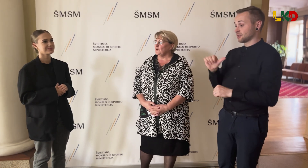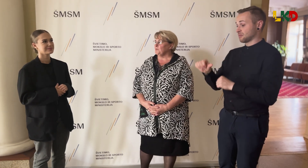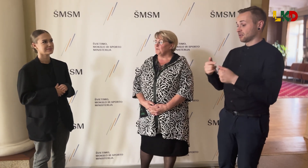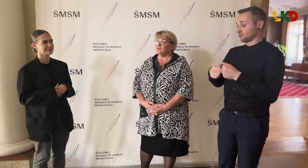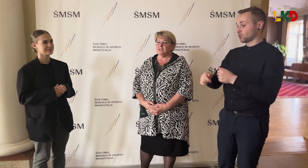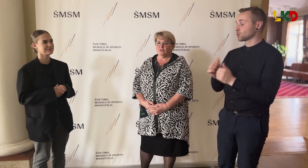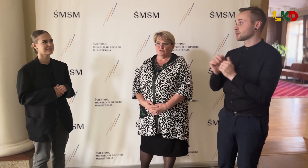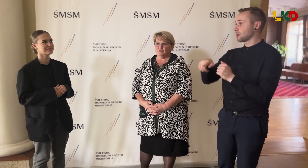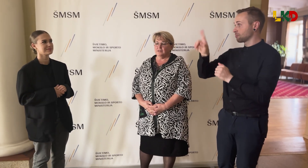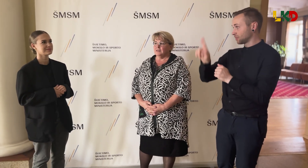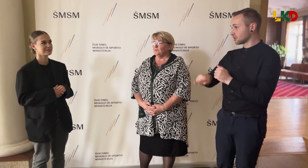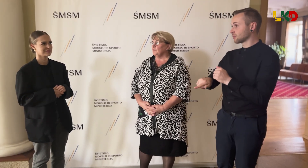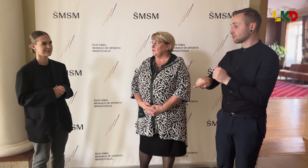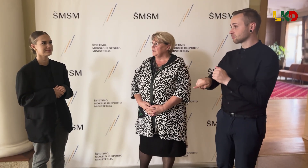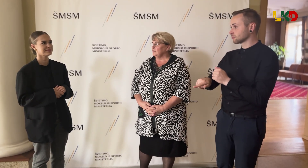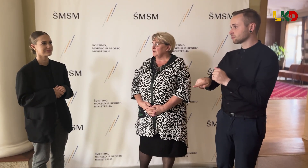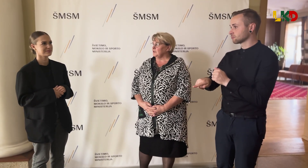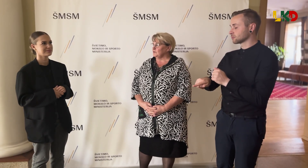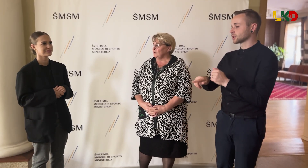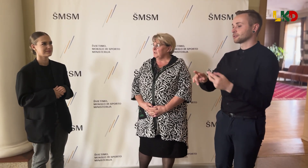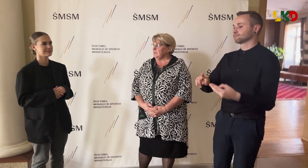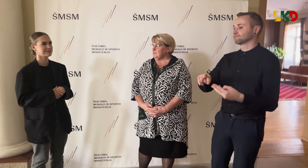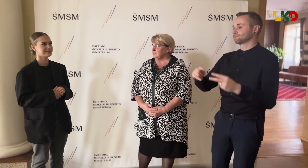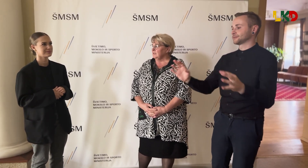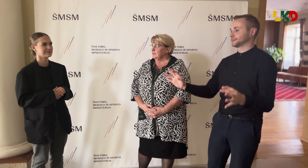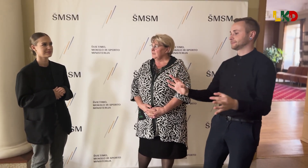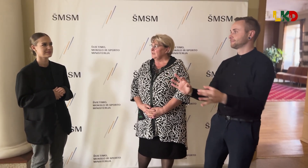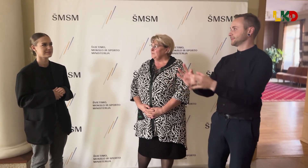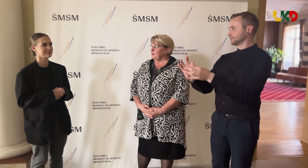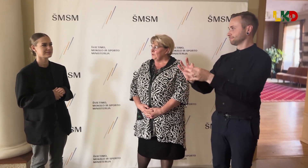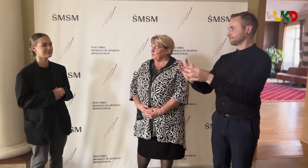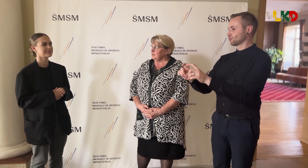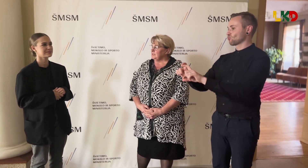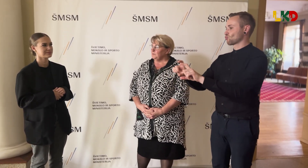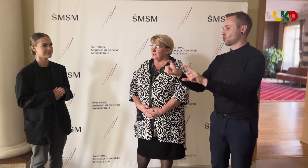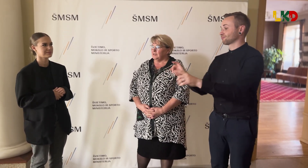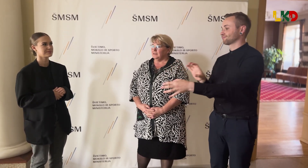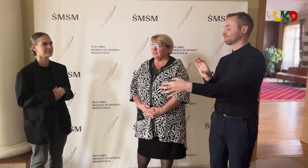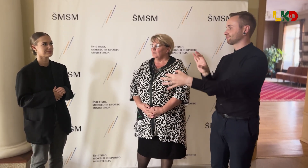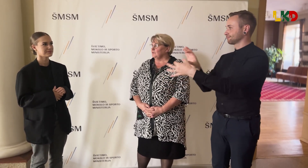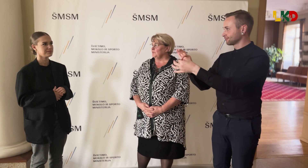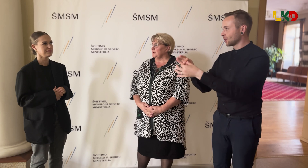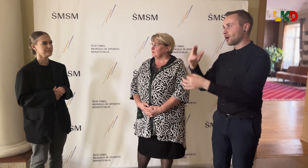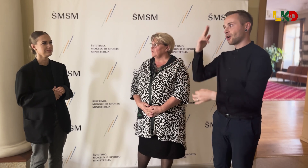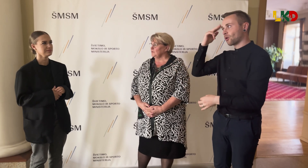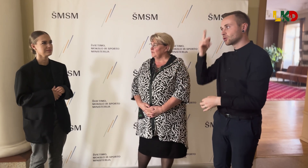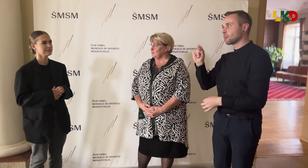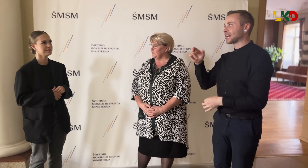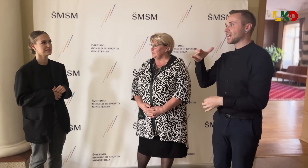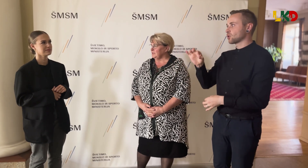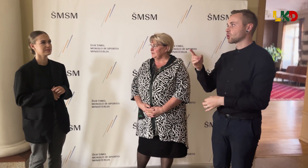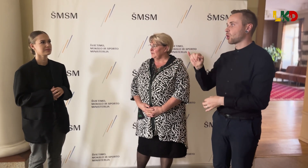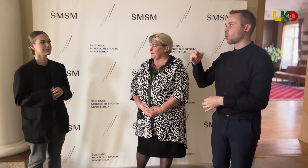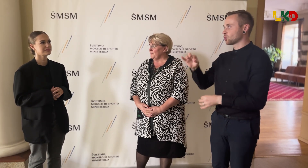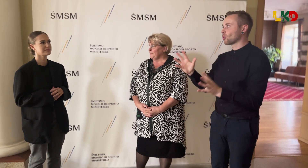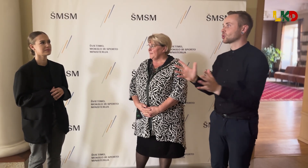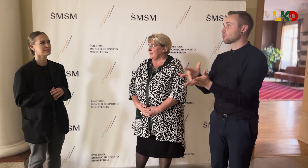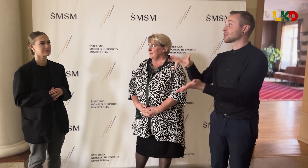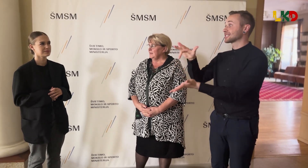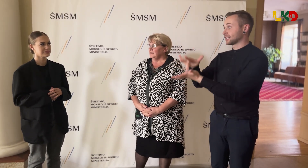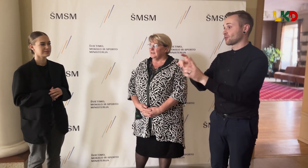metų rugsėjo pirmos dienos buvo reorganizuotas ir prijungtas prie Kauno Tado Blogio ugdymo